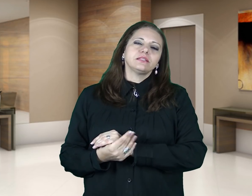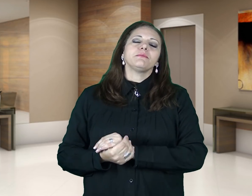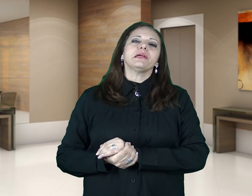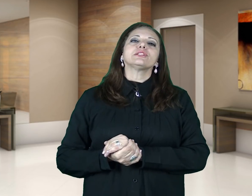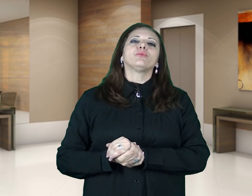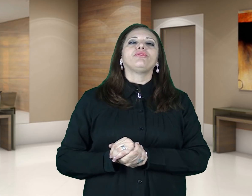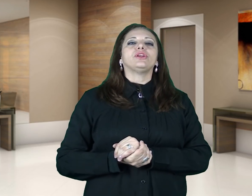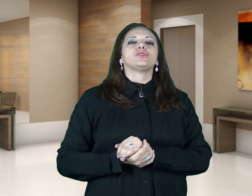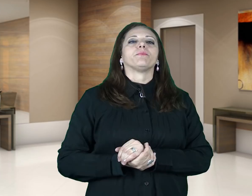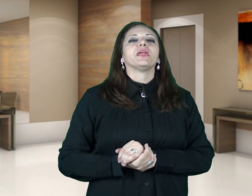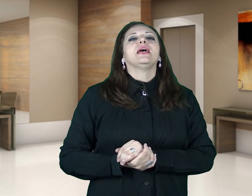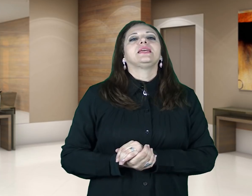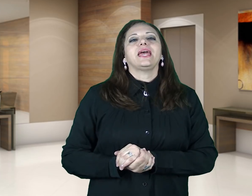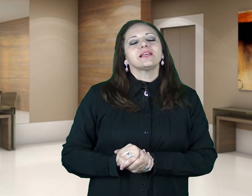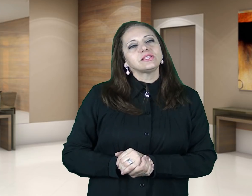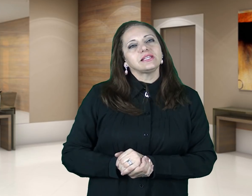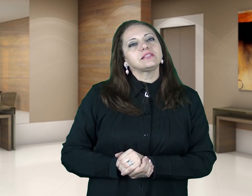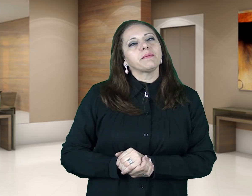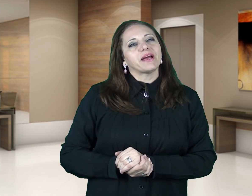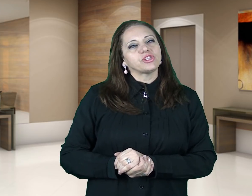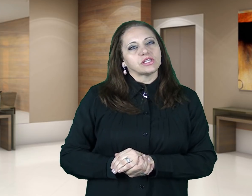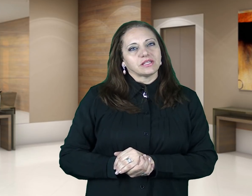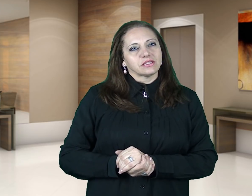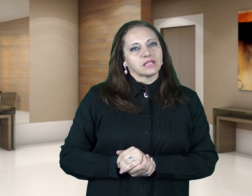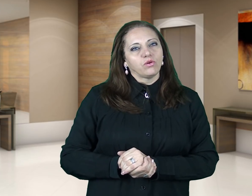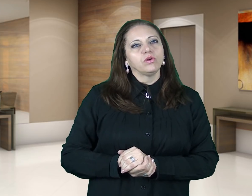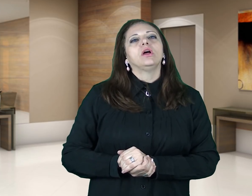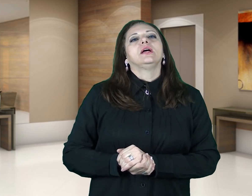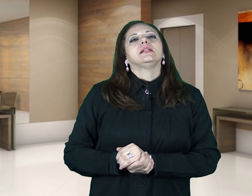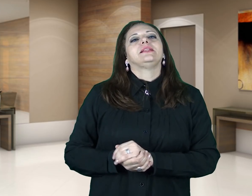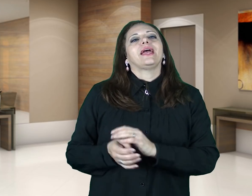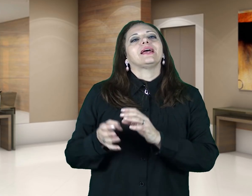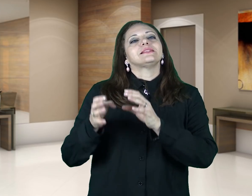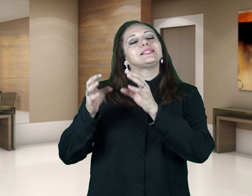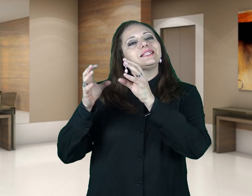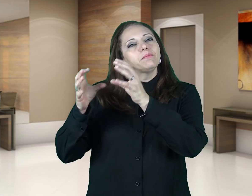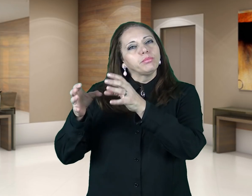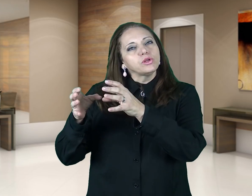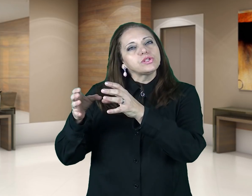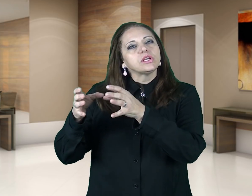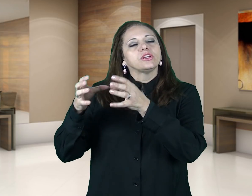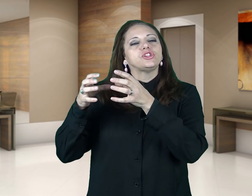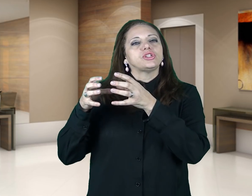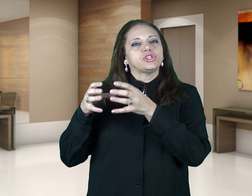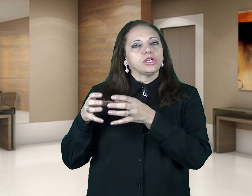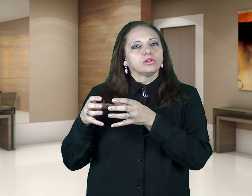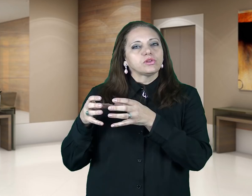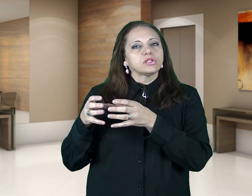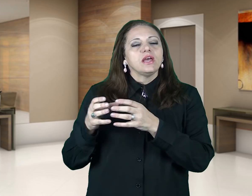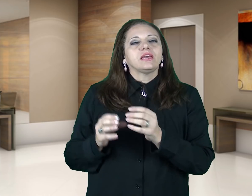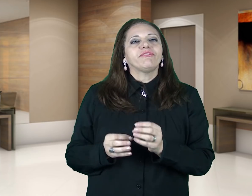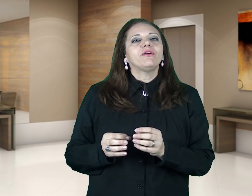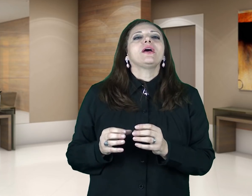anteriormente neste mesmo vídeo, que é a sistematização de símbolos distintos que